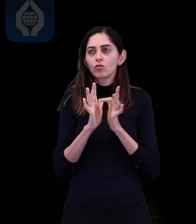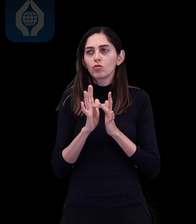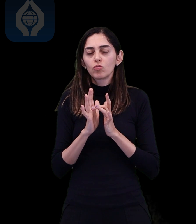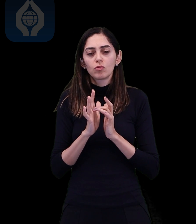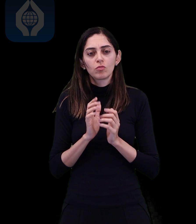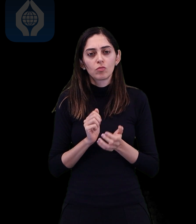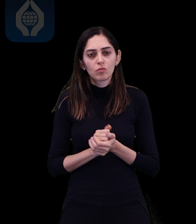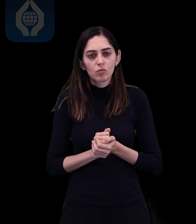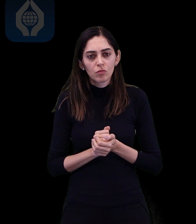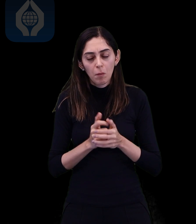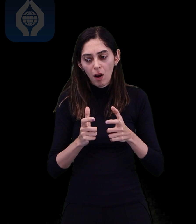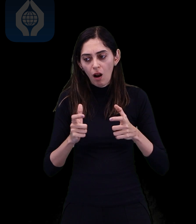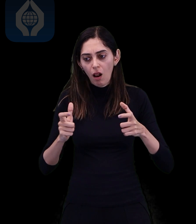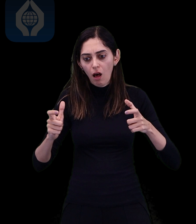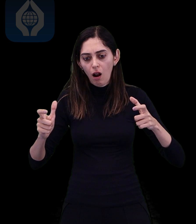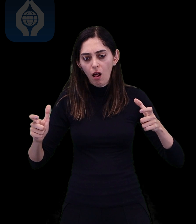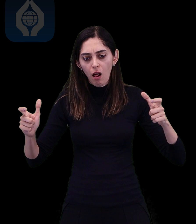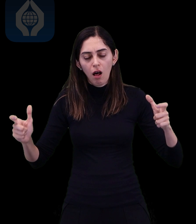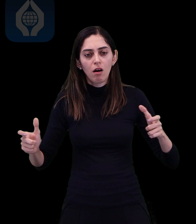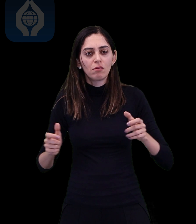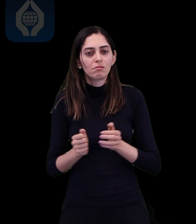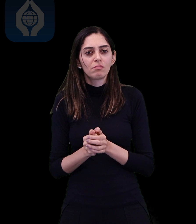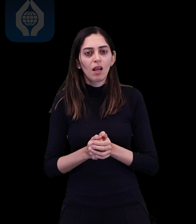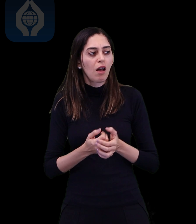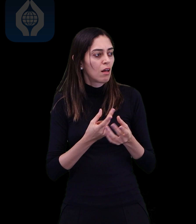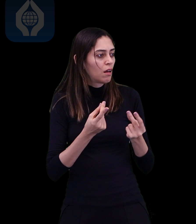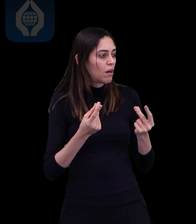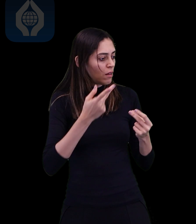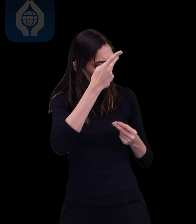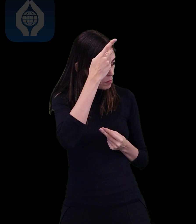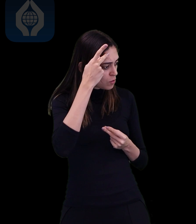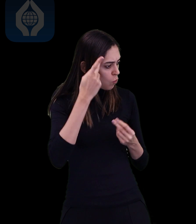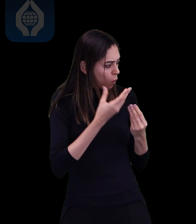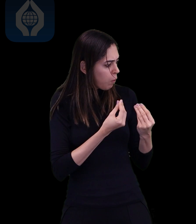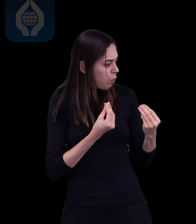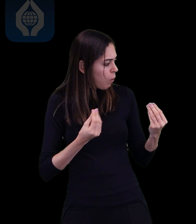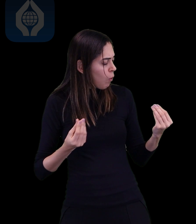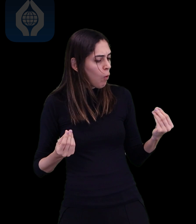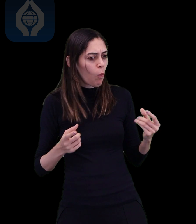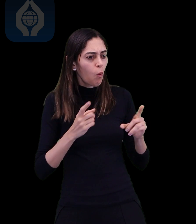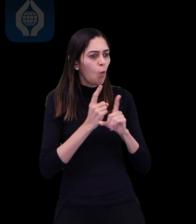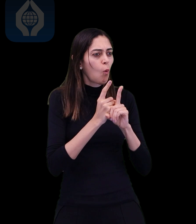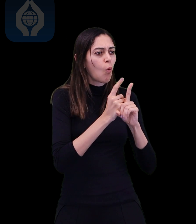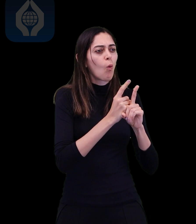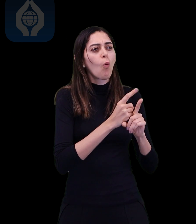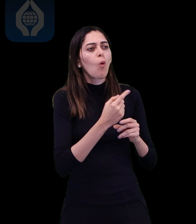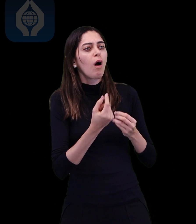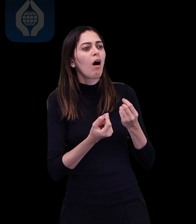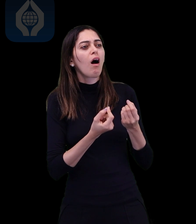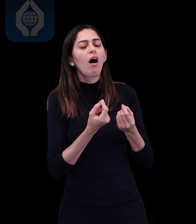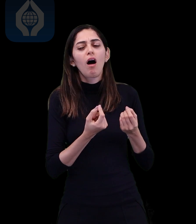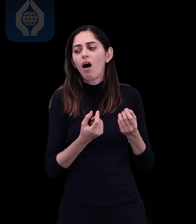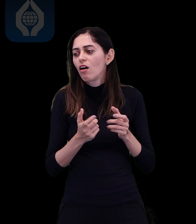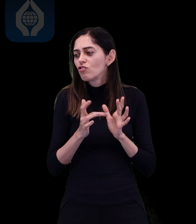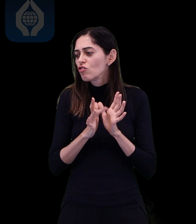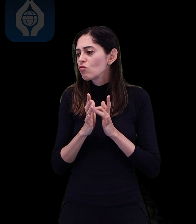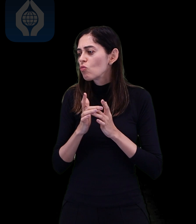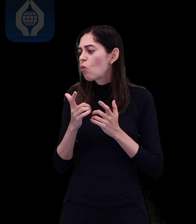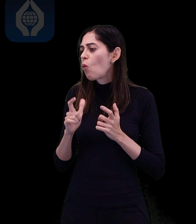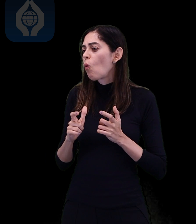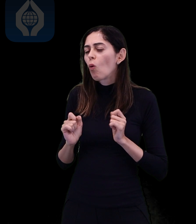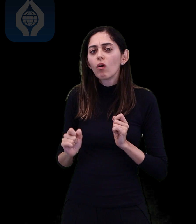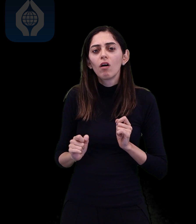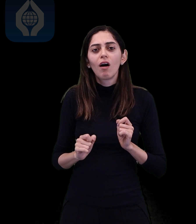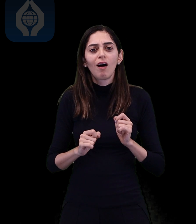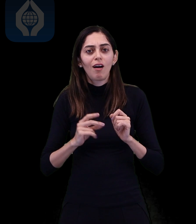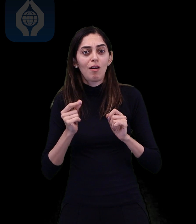dado graças. Quando a multidão viu que nem Jesus nem os seus discípulos estavam ali, entrou nos barcos